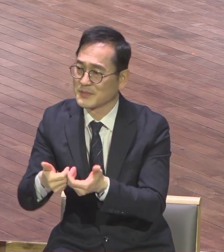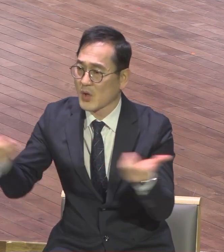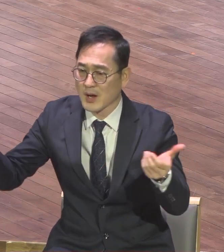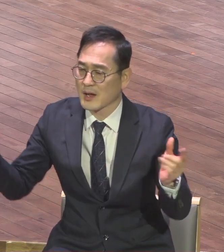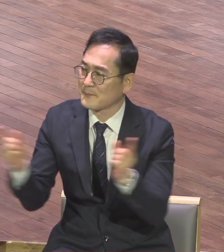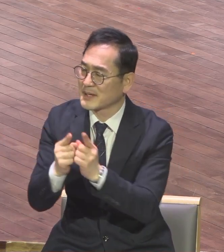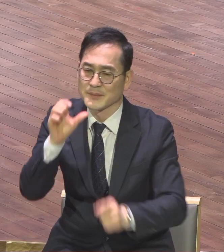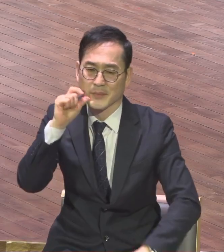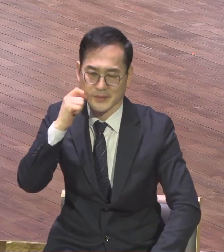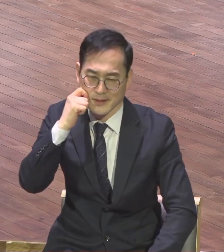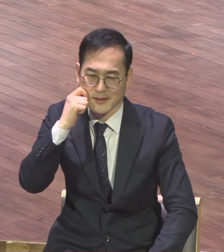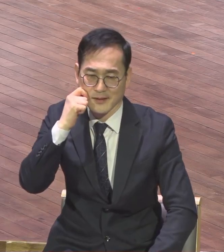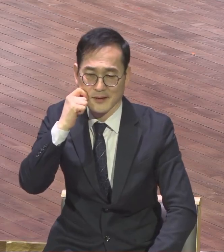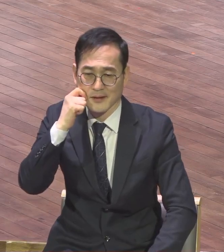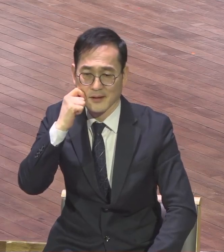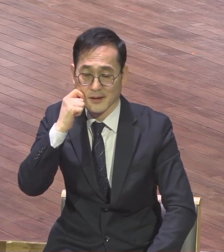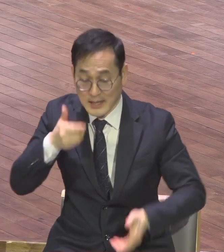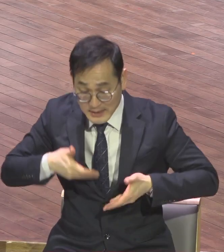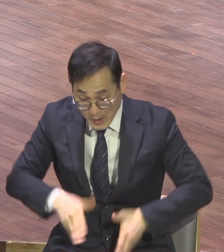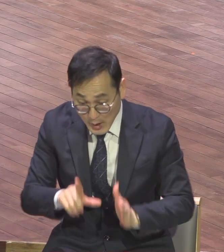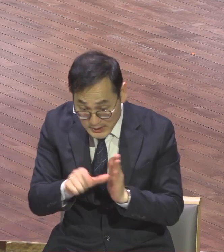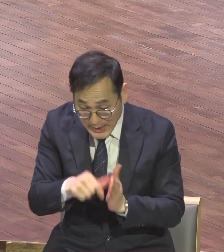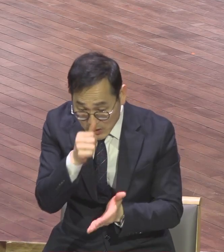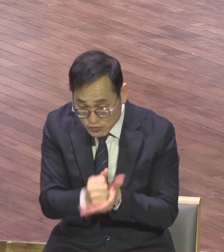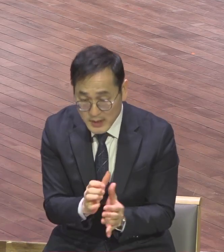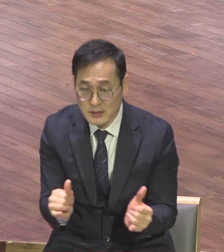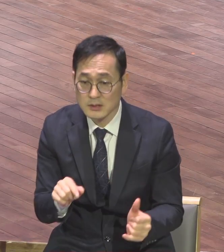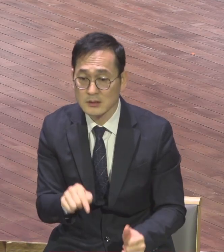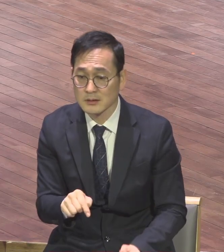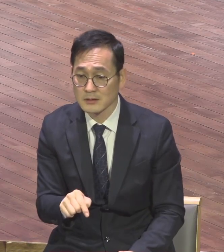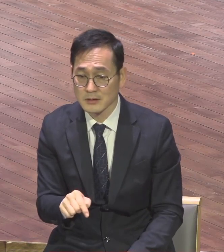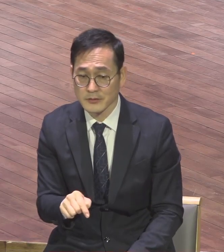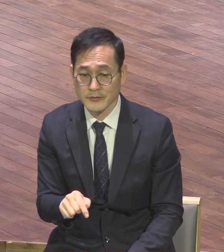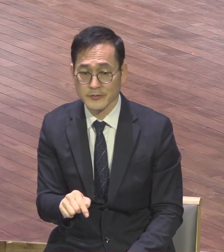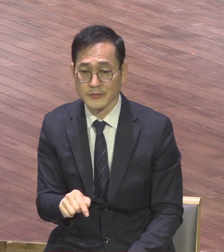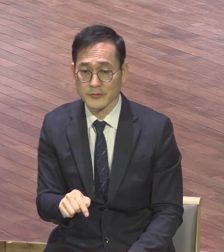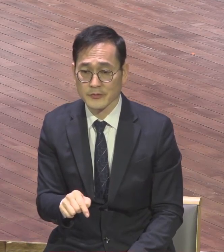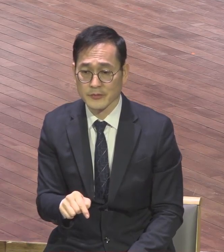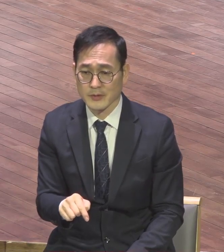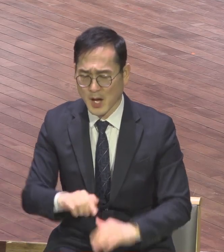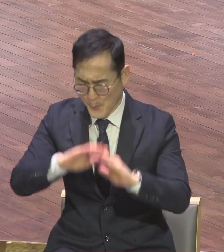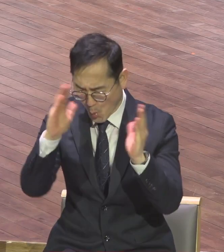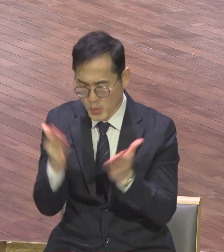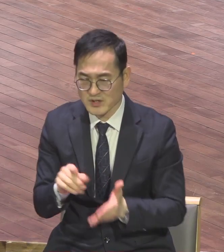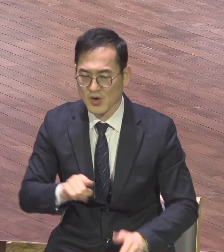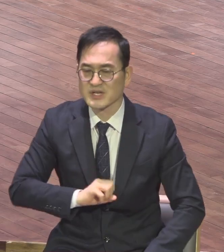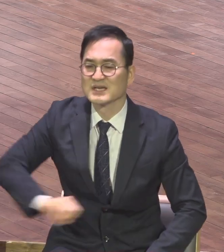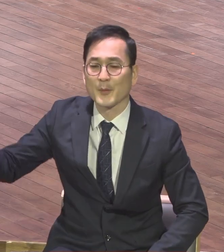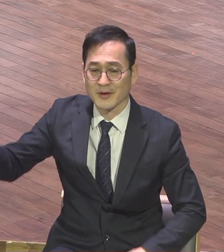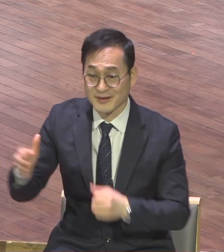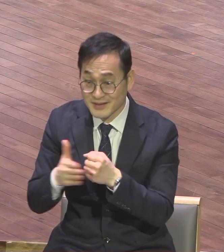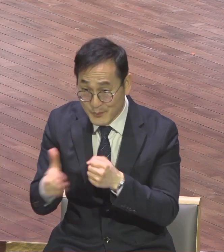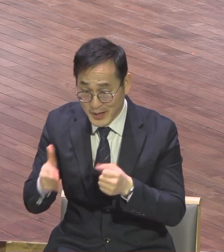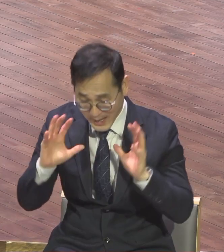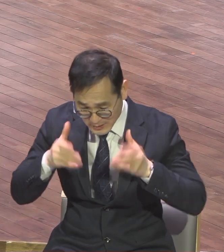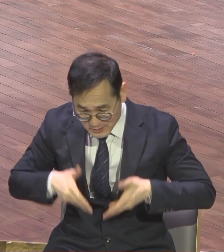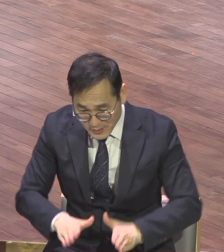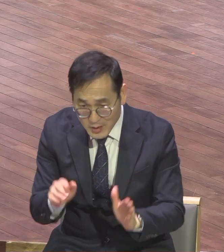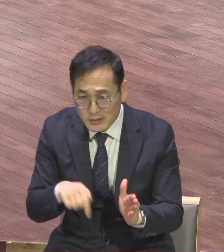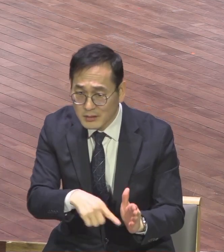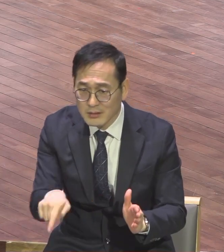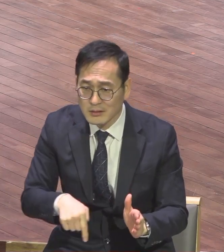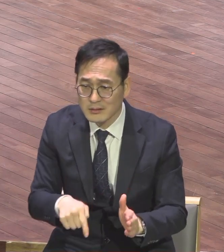때부터 죄인이 되어서 태어납니다. 이 말은 태어날 때부터 모든 것을 잃어버린 채로 태어난다는